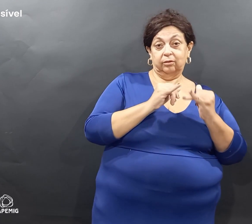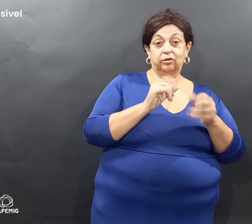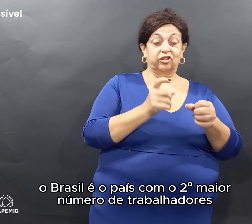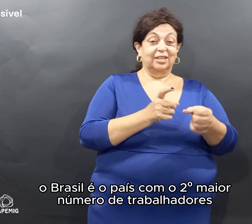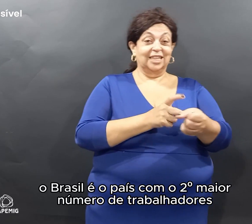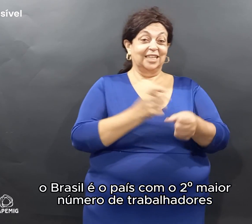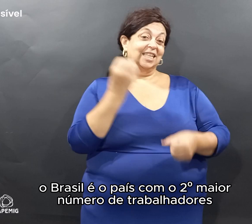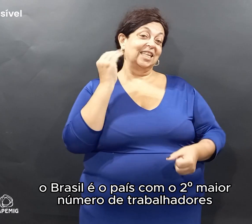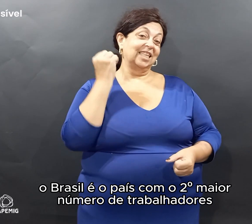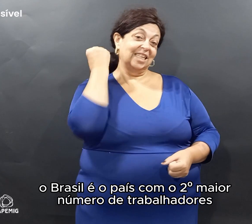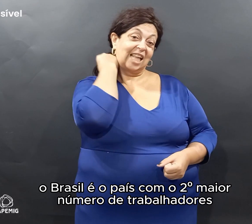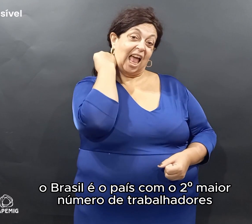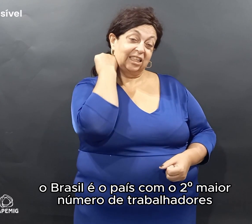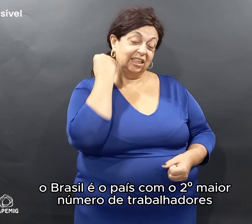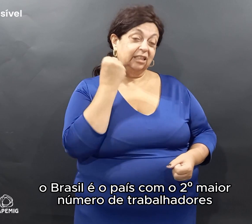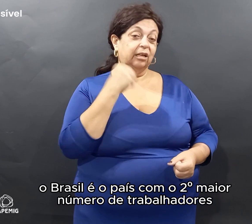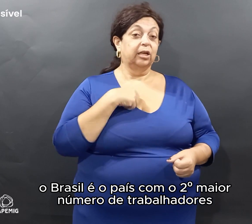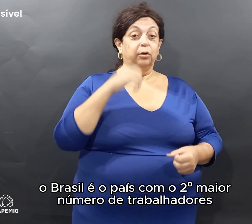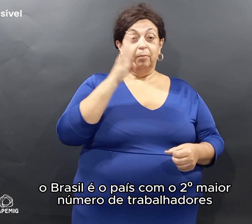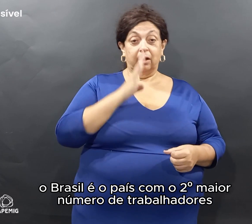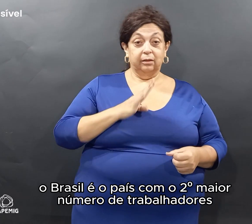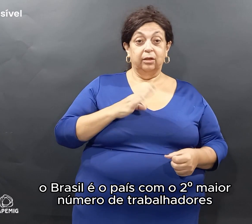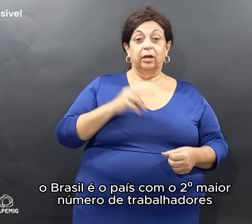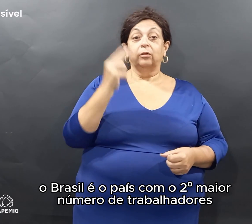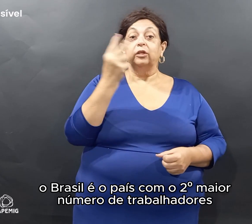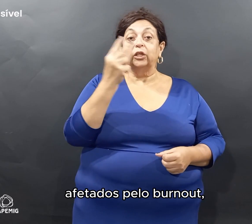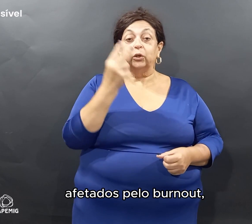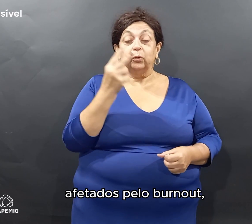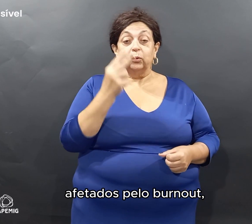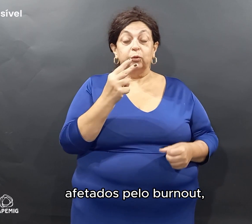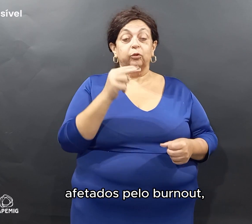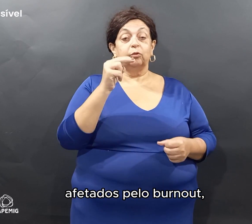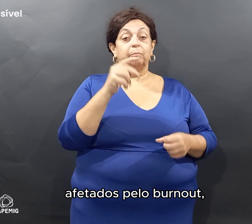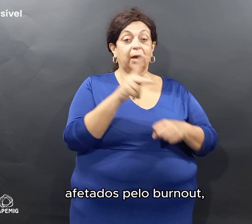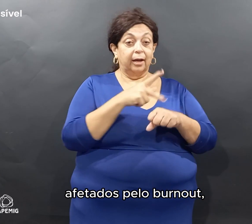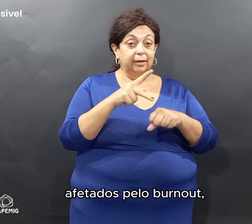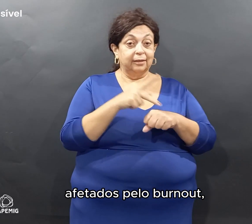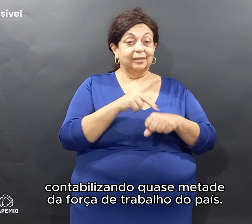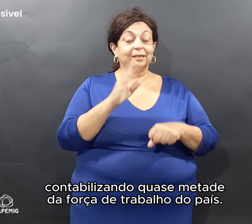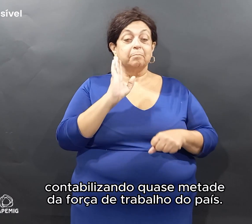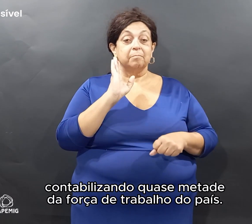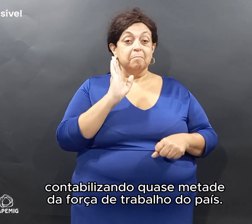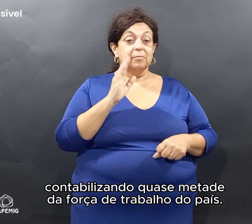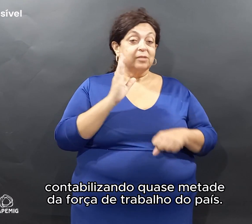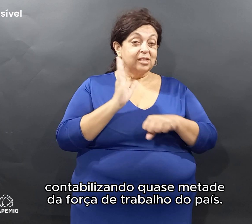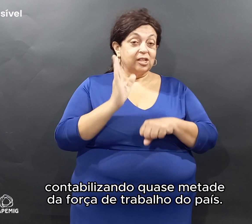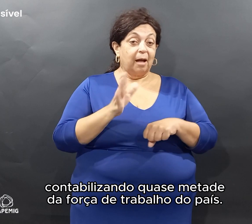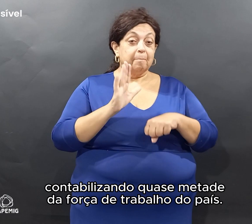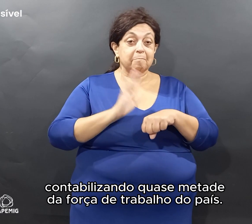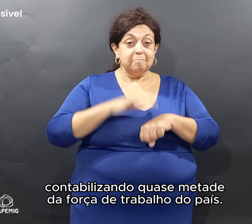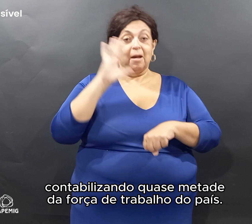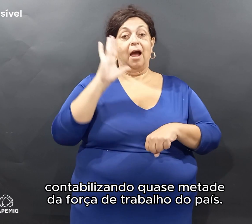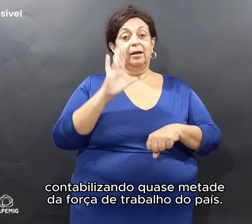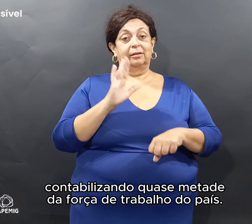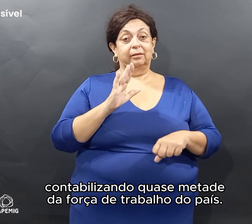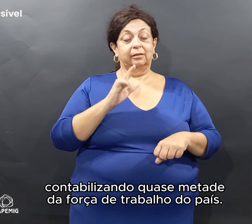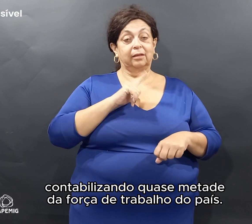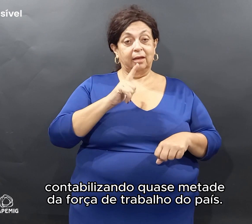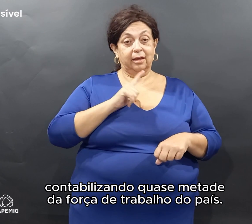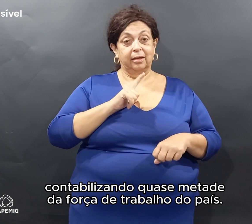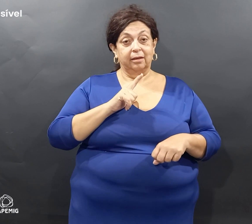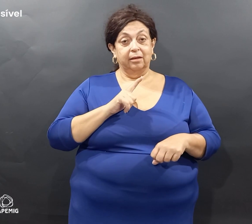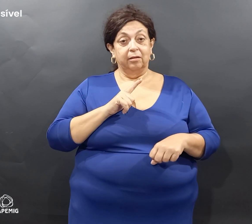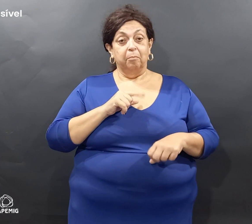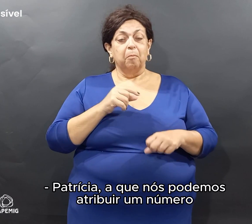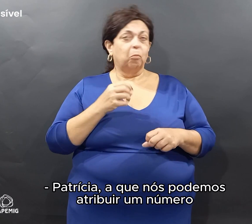Association, o Brasil é o país com o segundo maior número de trabalhadores afetados pelo burnout, contabilizando quase metade da força de trabalho